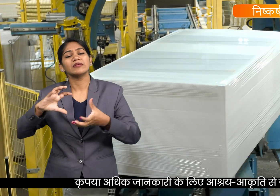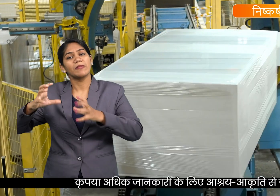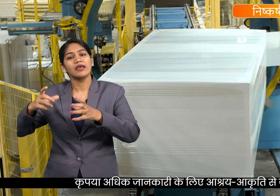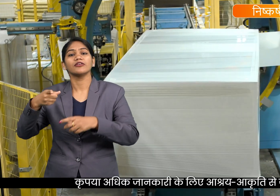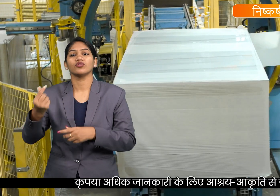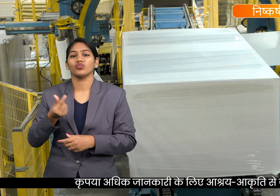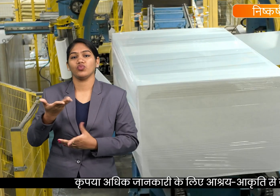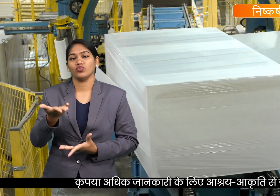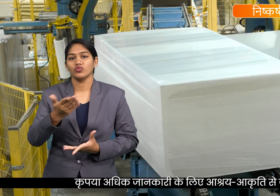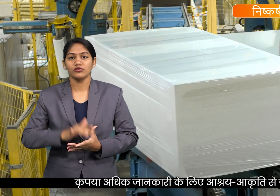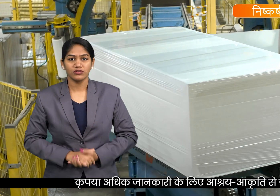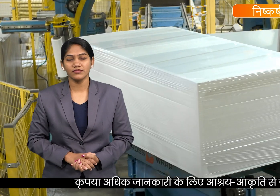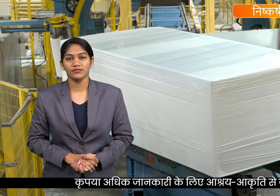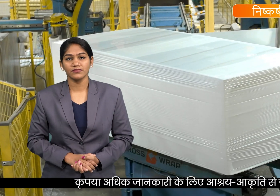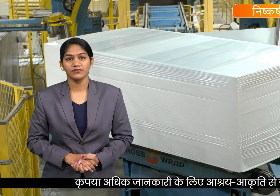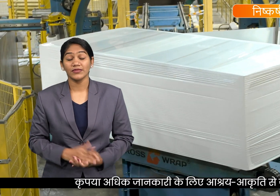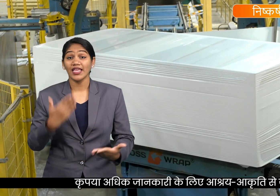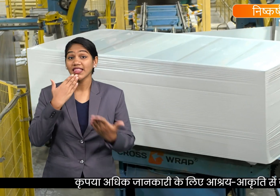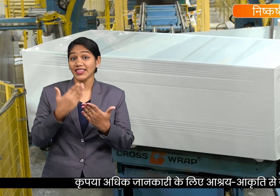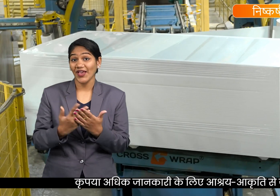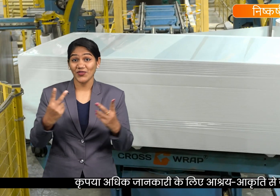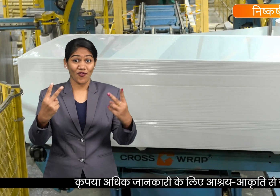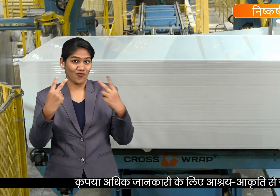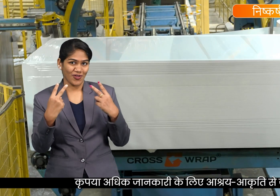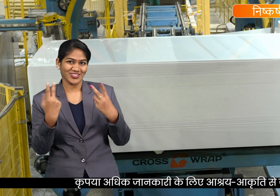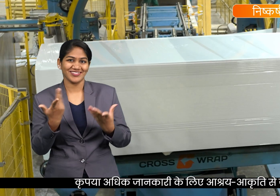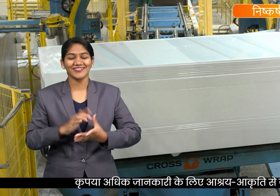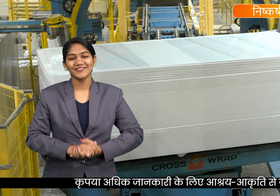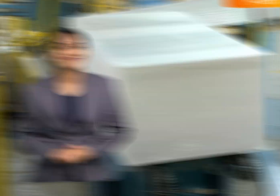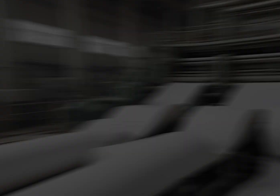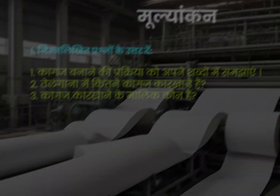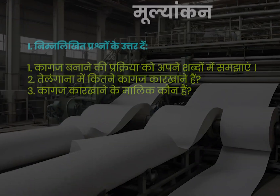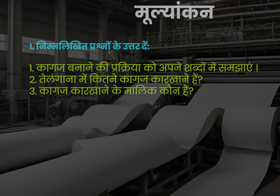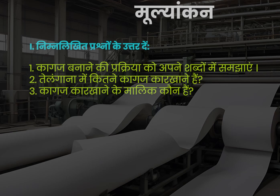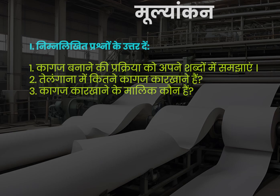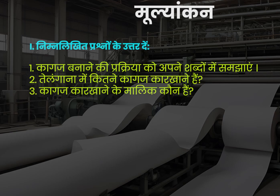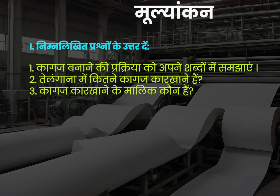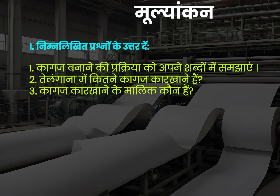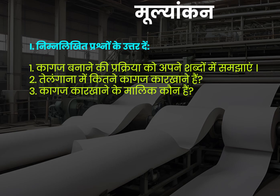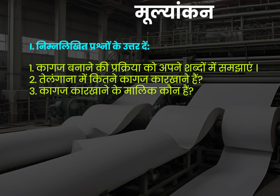कृपया अधिक जानकारी के लिए जुड़े रहें।